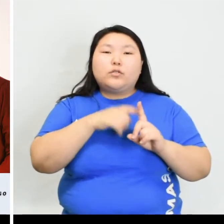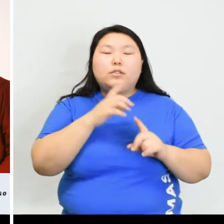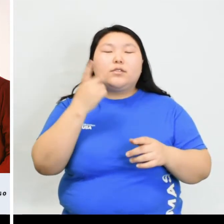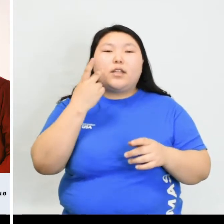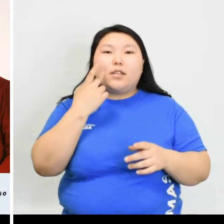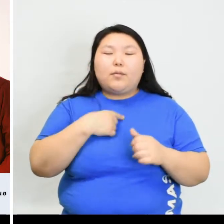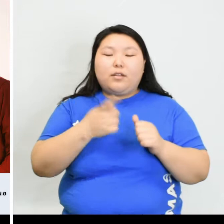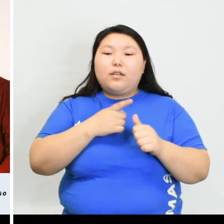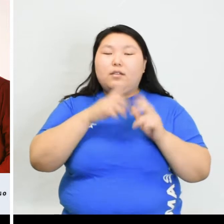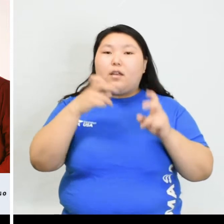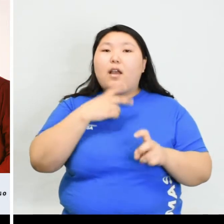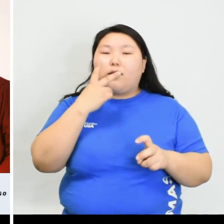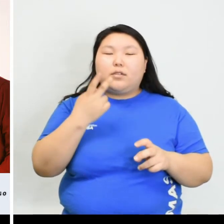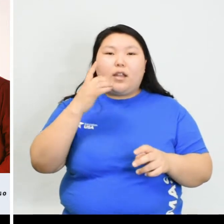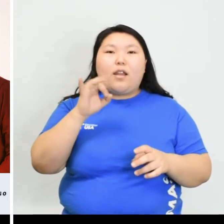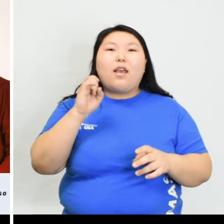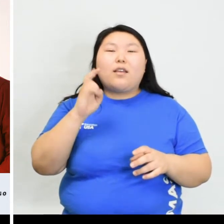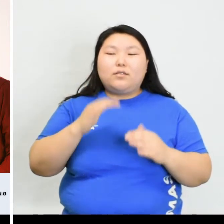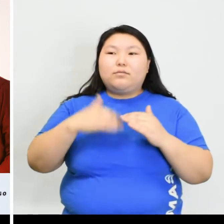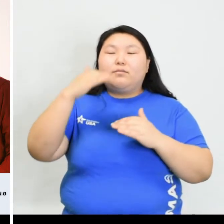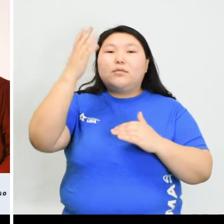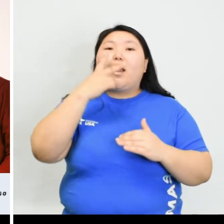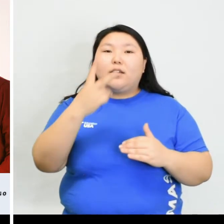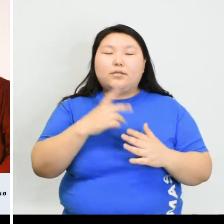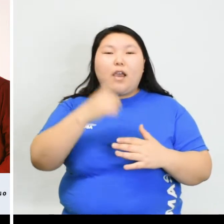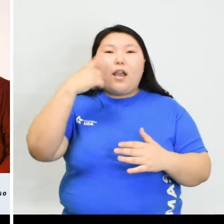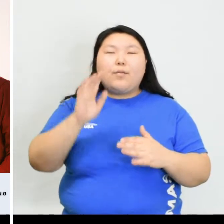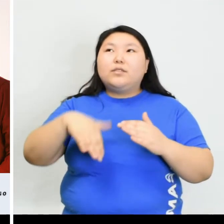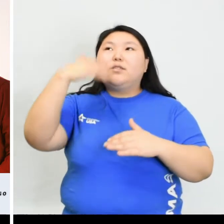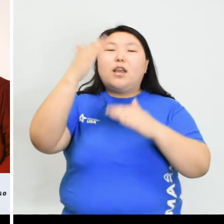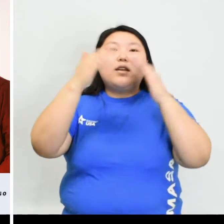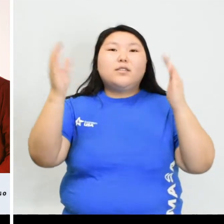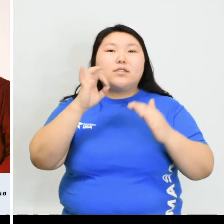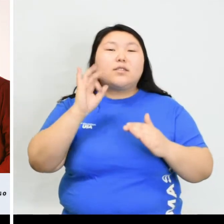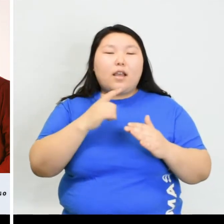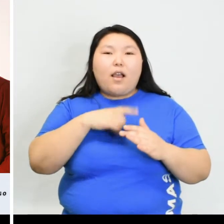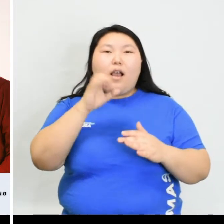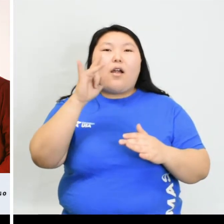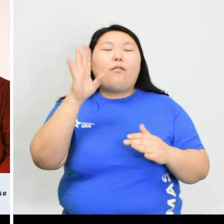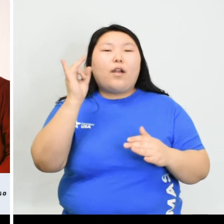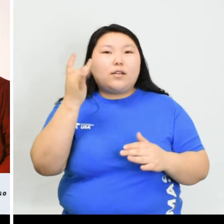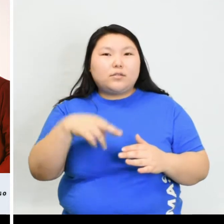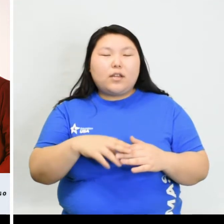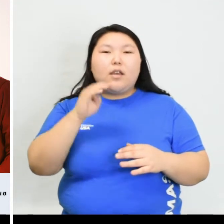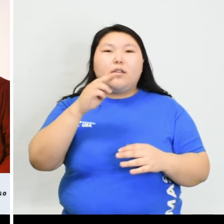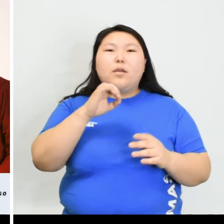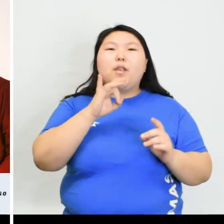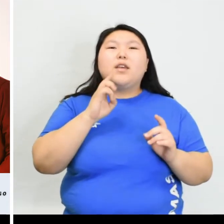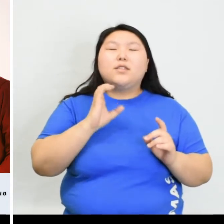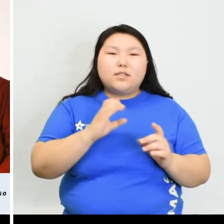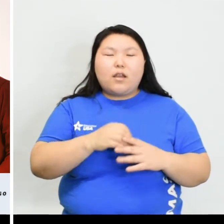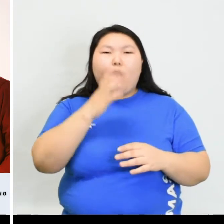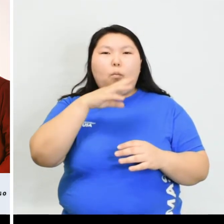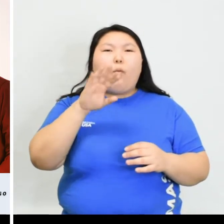дандаа нөгөө нэрийг хардаг. Дандаа нөгөө ранкинг хардаг. Тэгэл бүр хамгийн дээд зэргийн тэр нөгөө Harvard те Princeton гэж